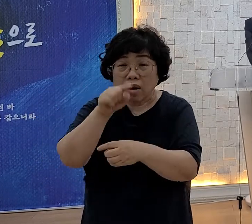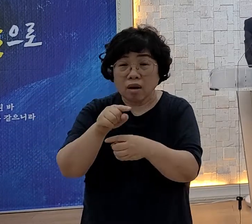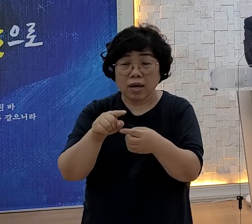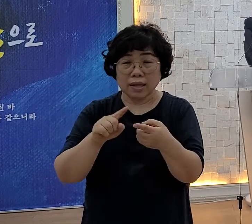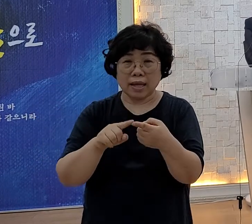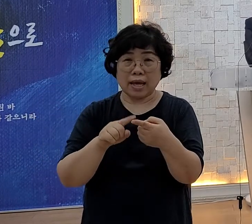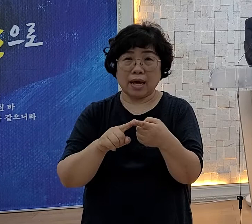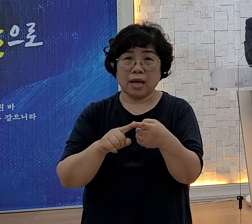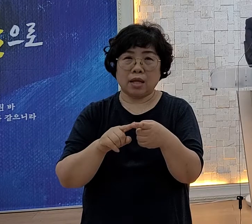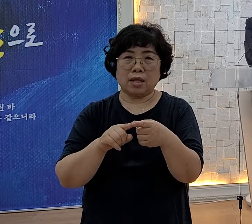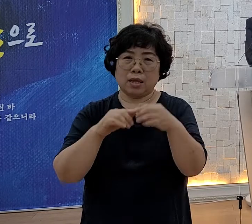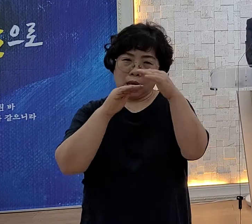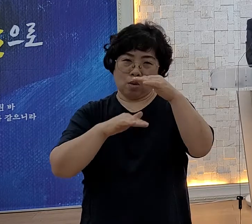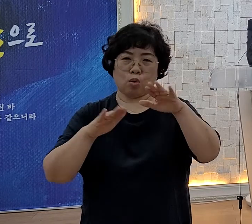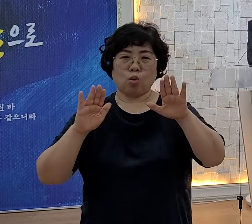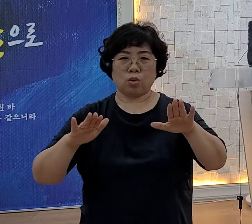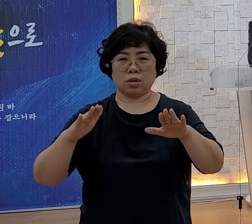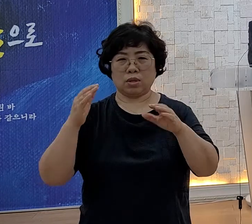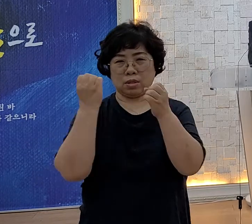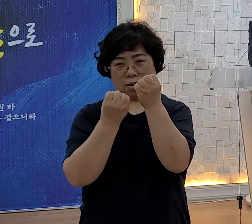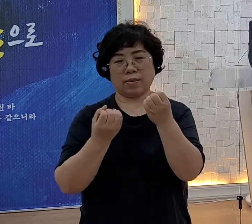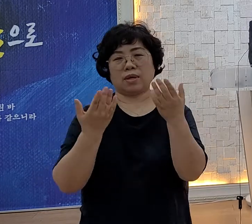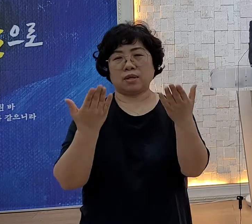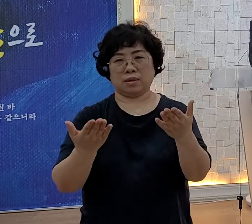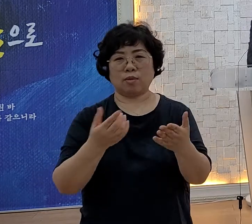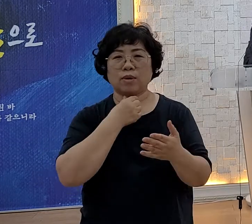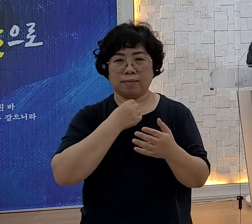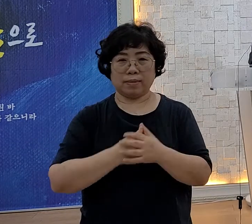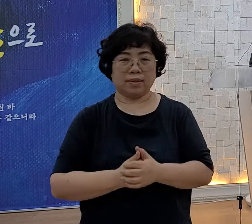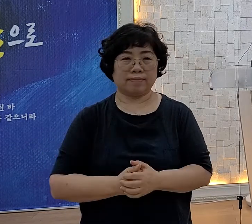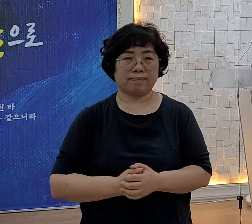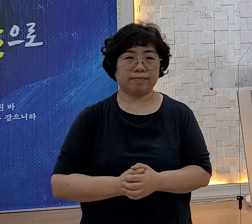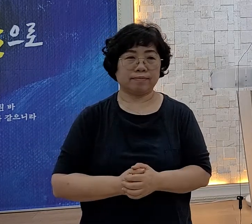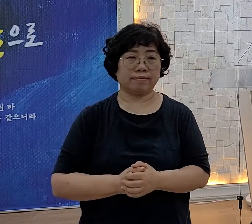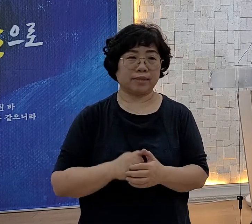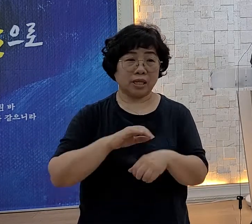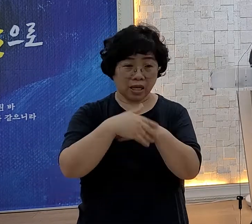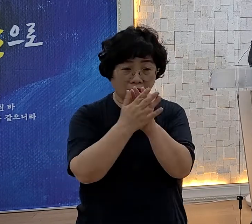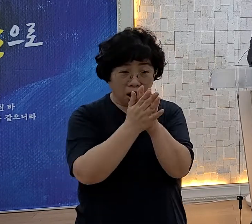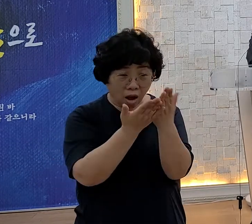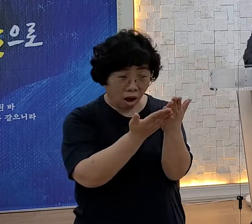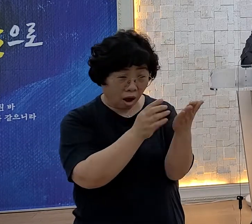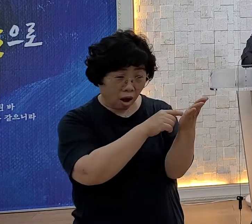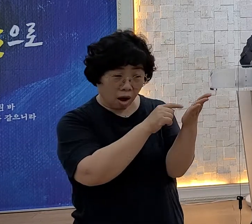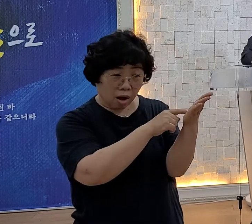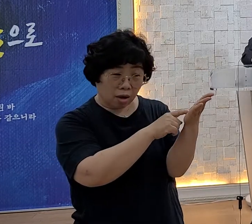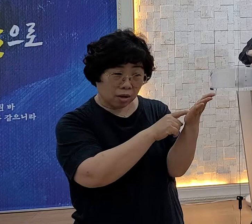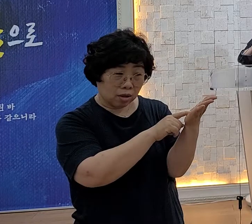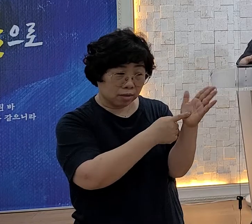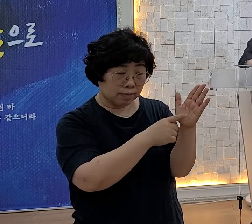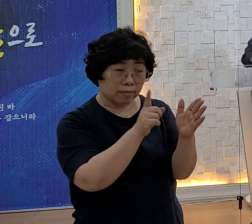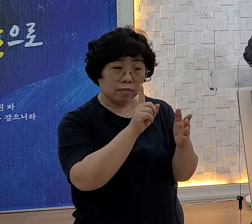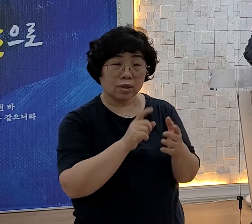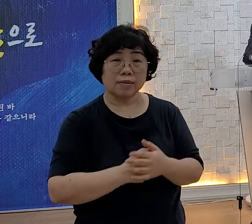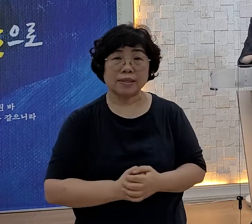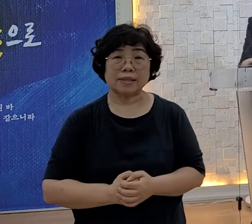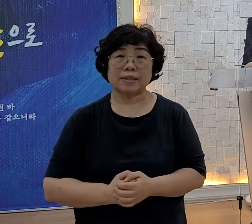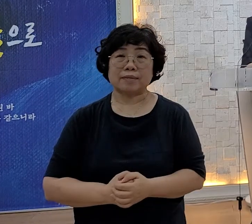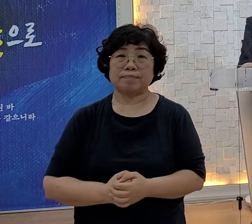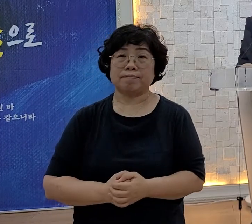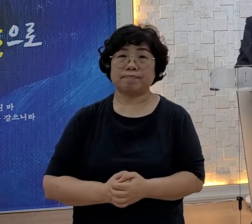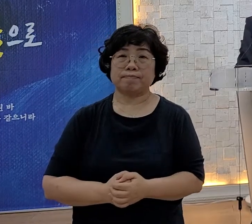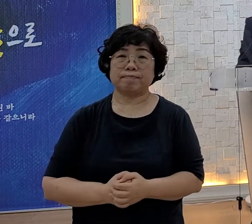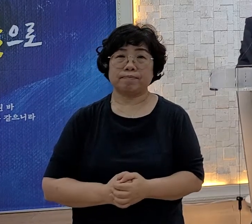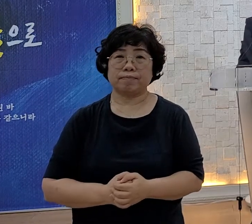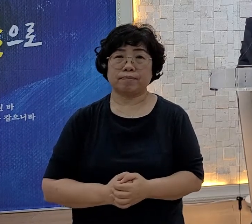이게 오해다라는 것을 분명히 생각하셔야 돼요. 성경은 그러면 제가 지금 이렇게 이제 이 오늘 말씀을 이렇게 쭉